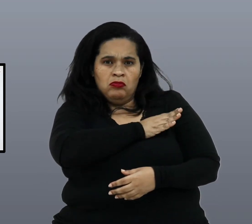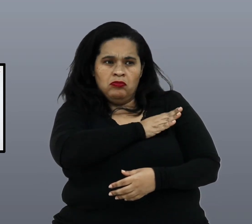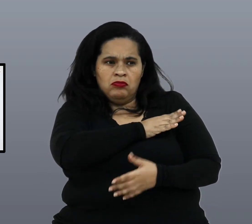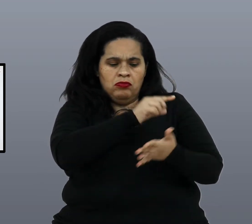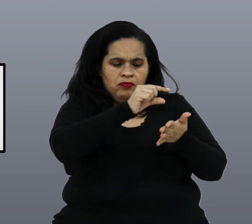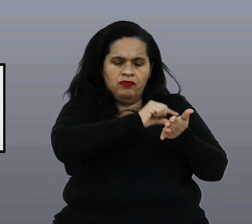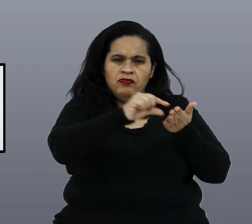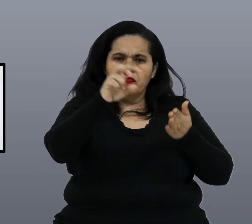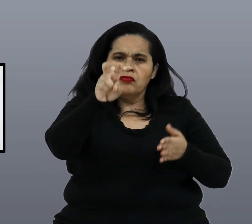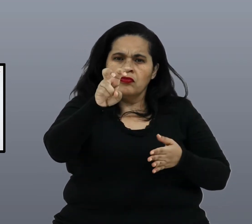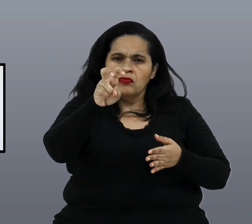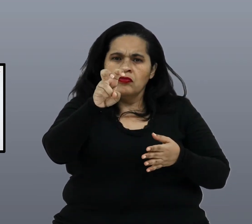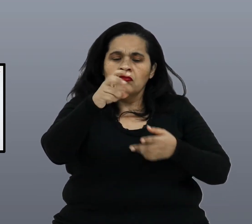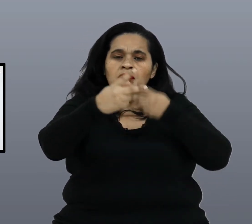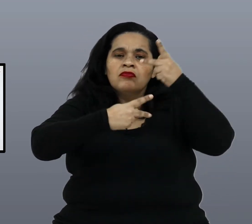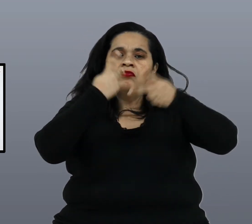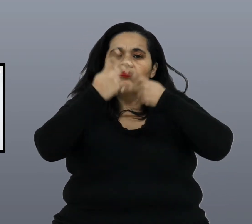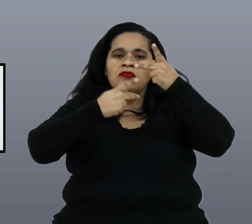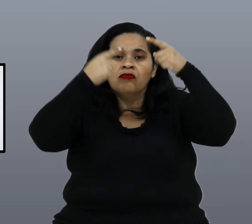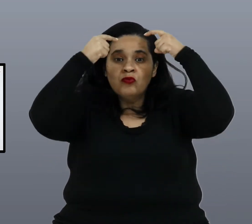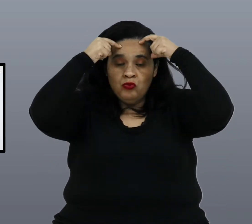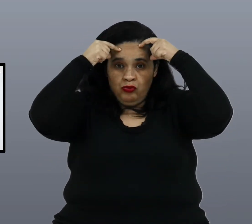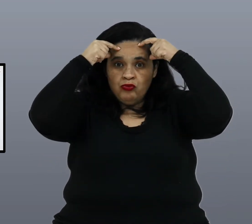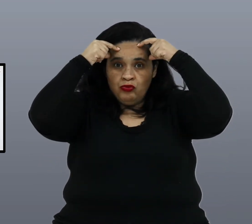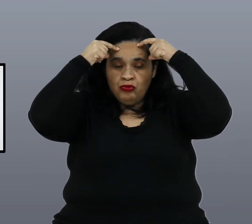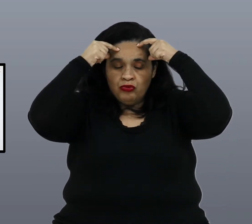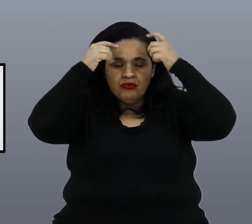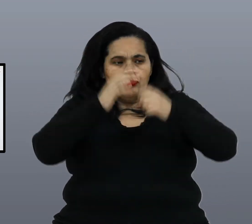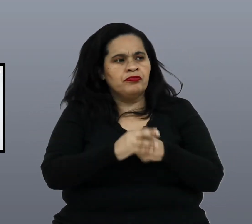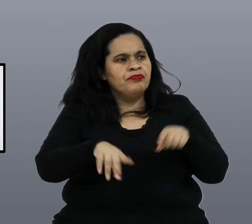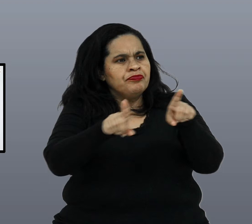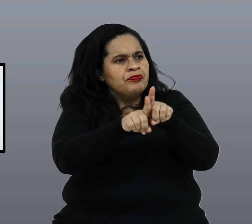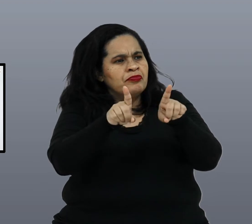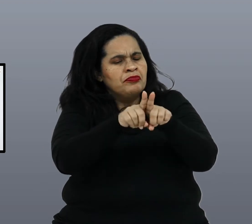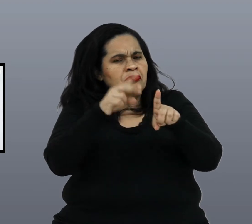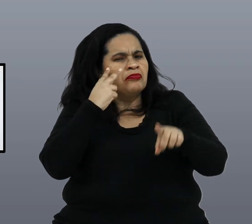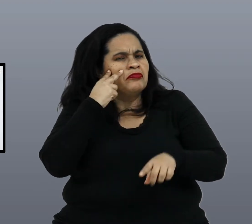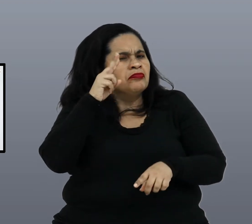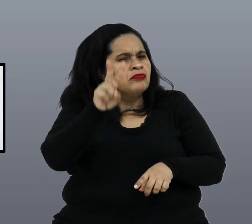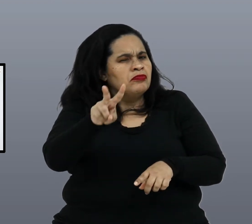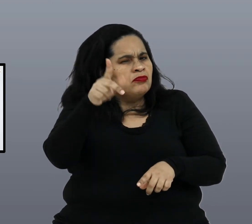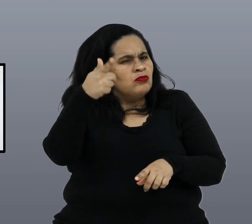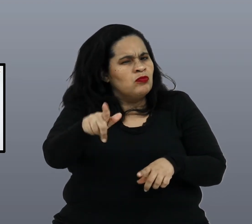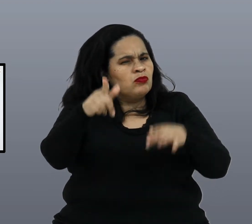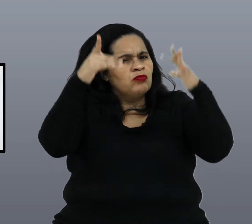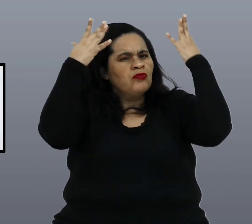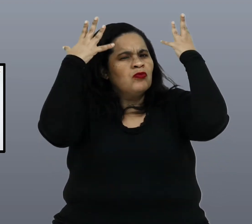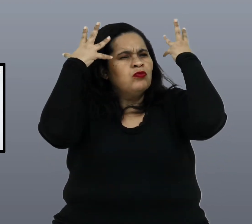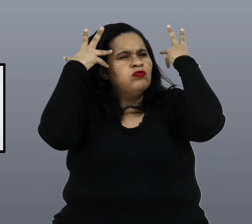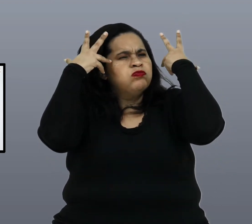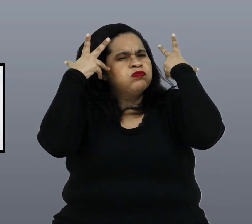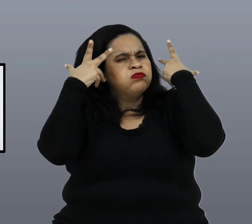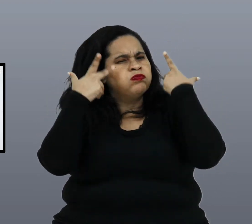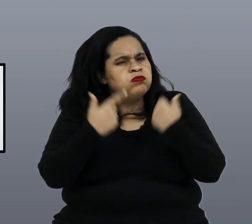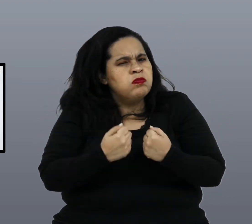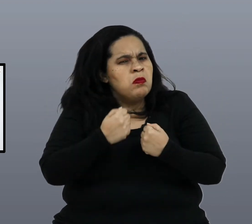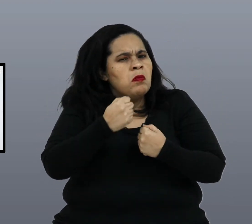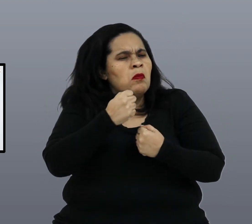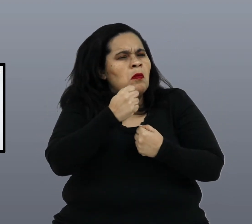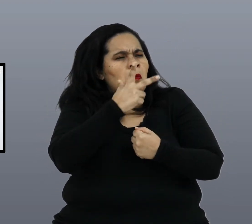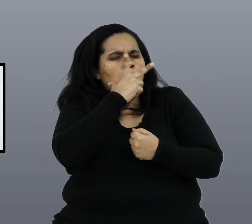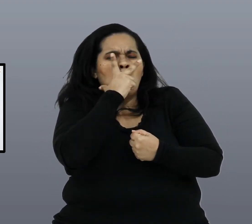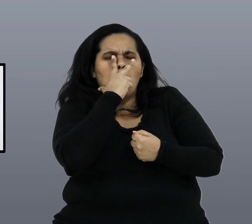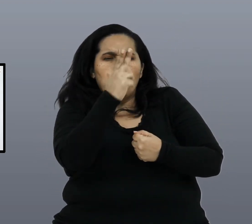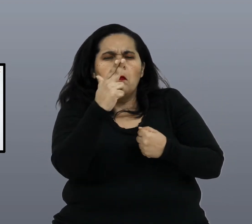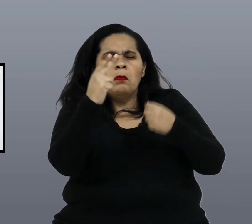vai falar do urso. A seguir, vi um segundo animal, que tinha a aparência de